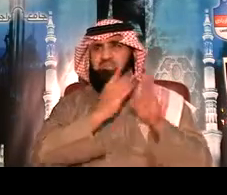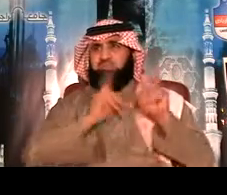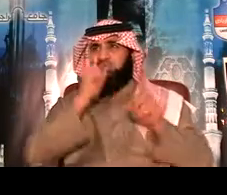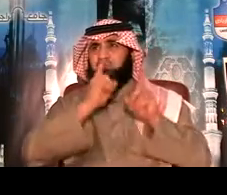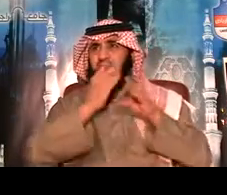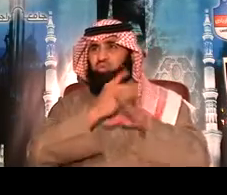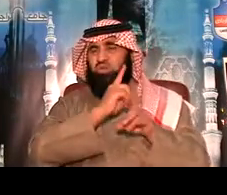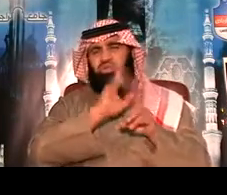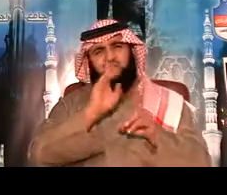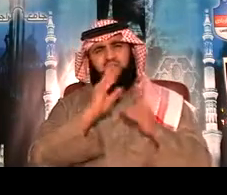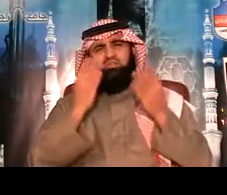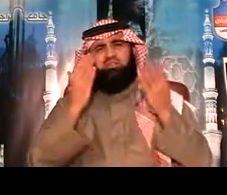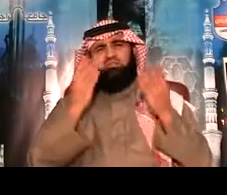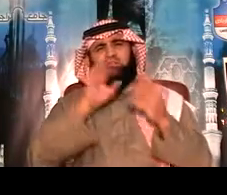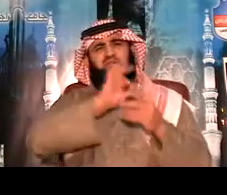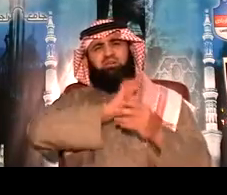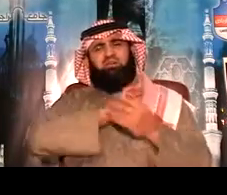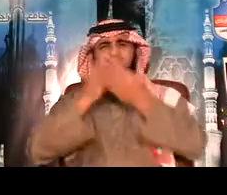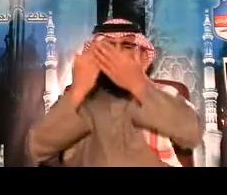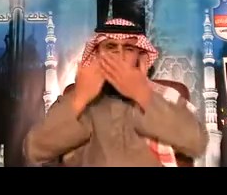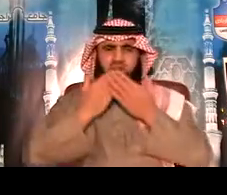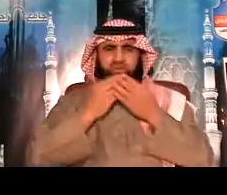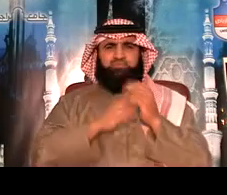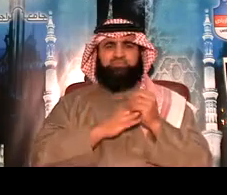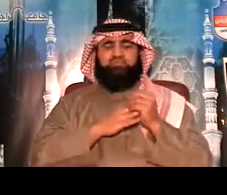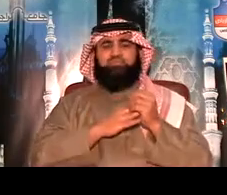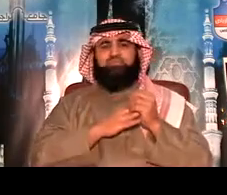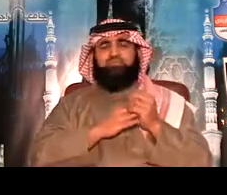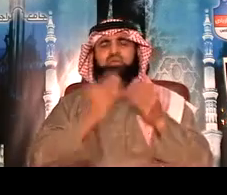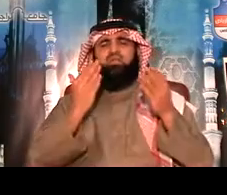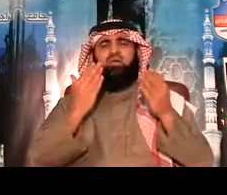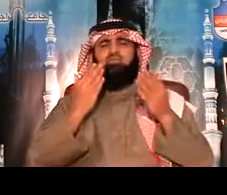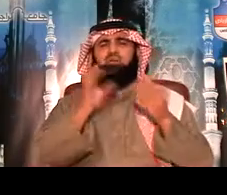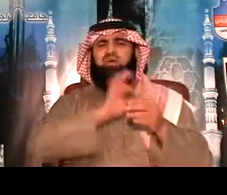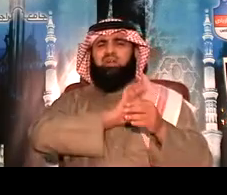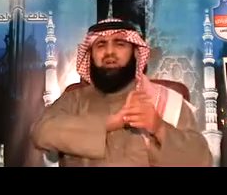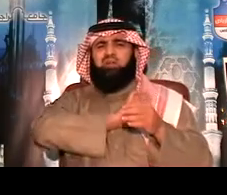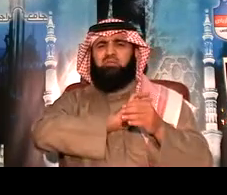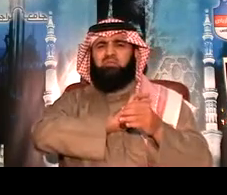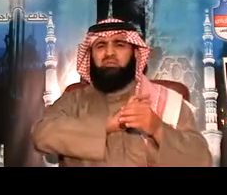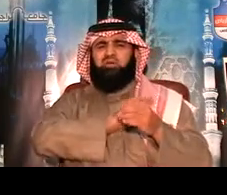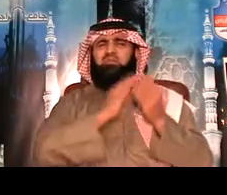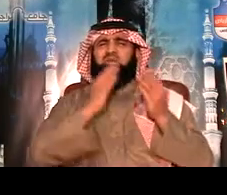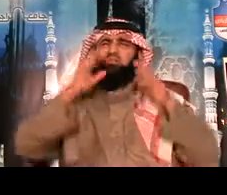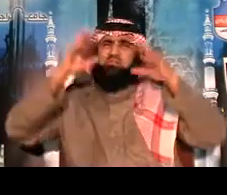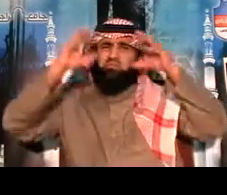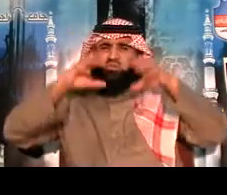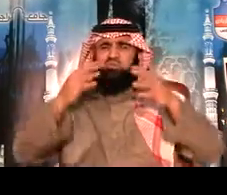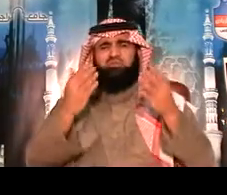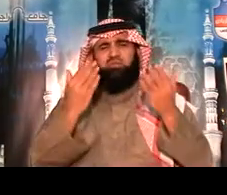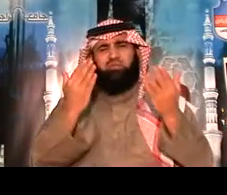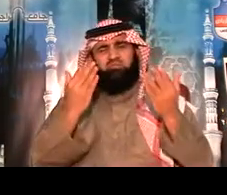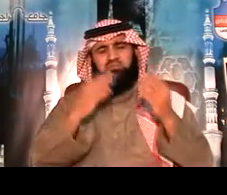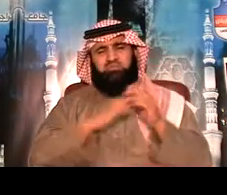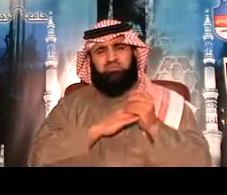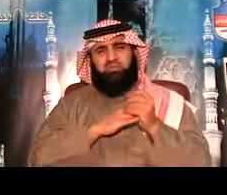واغفر لنا وارحمنا يا رحيم. اللهم اغفر لنا وارحمنا يا رحيم. اللهم اغفر لنا وارحمنا